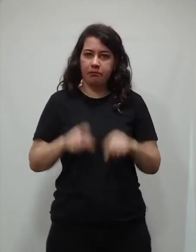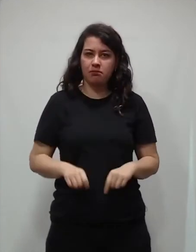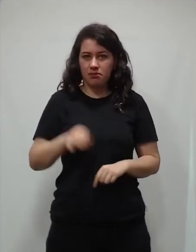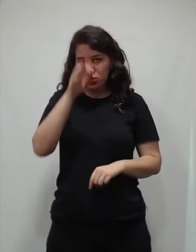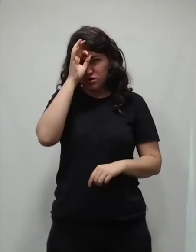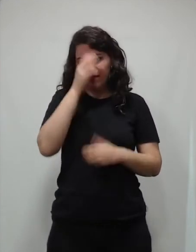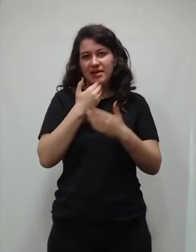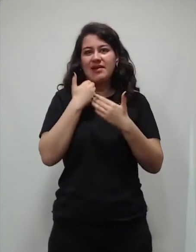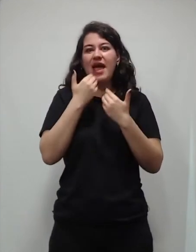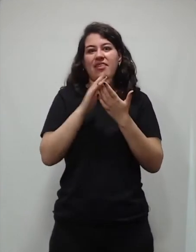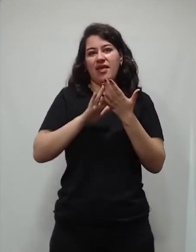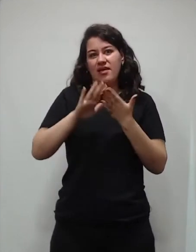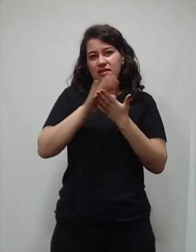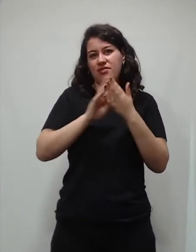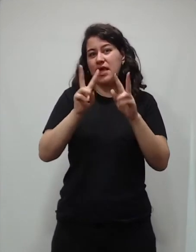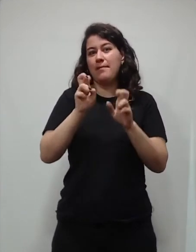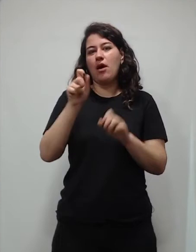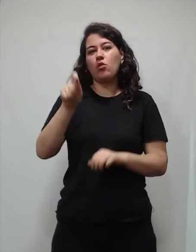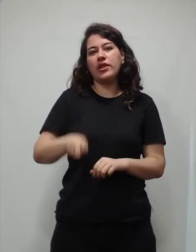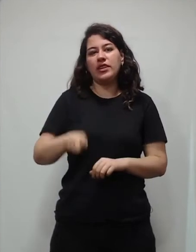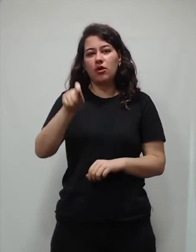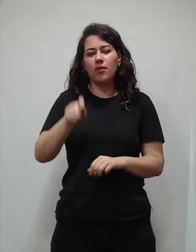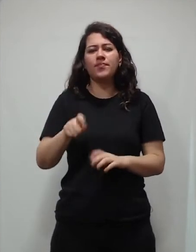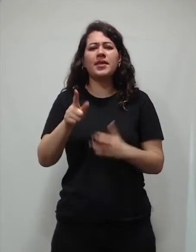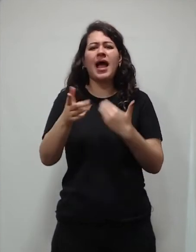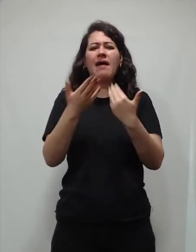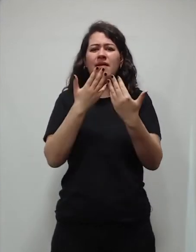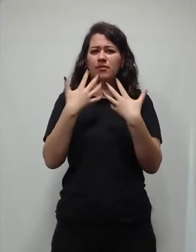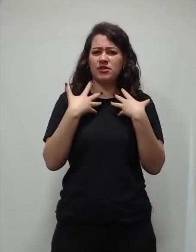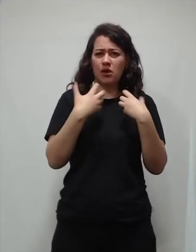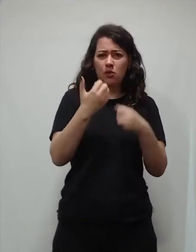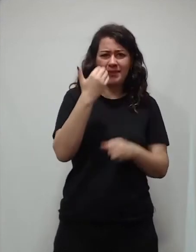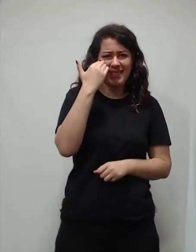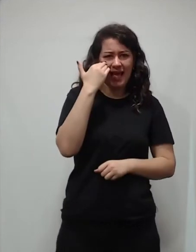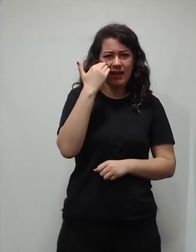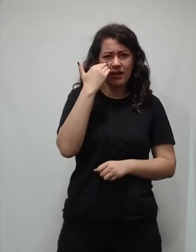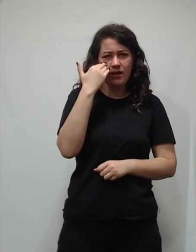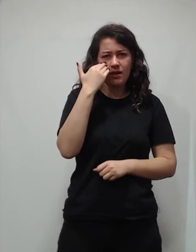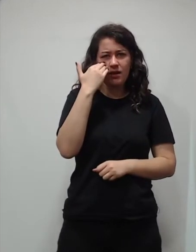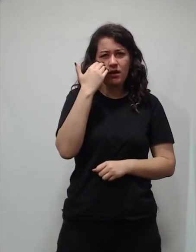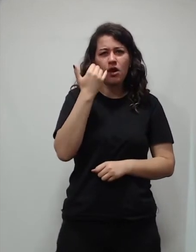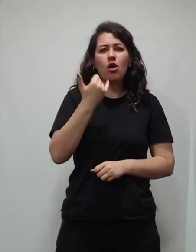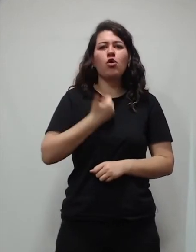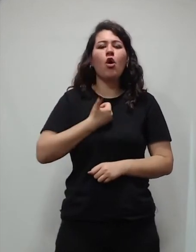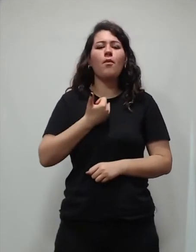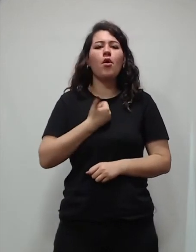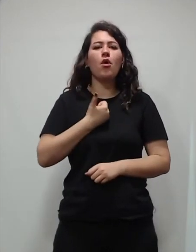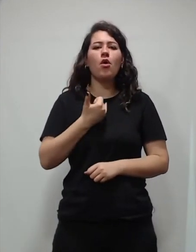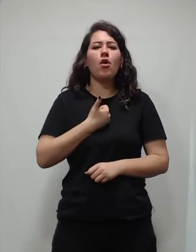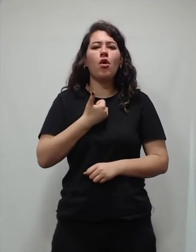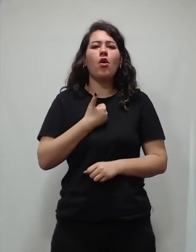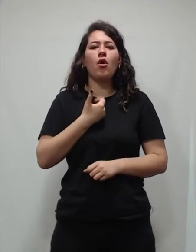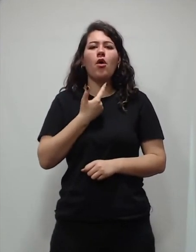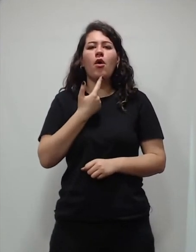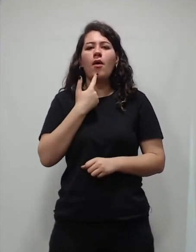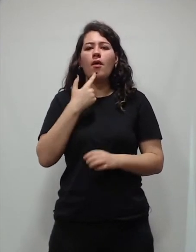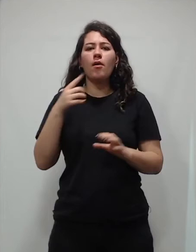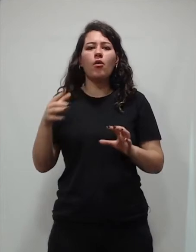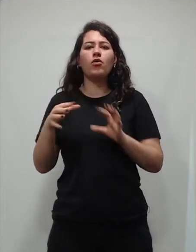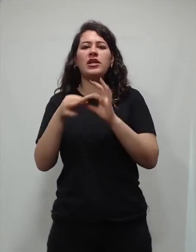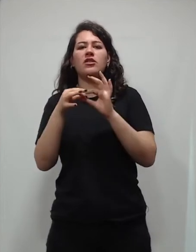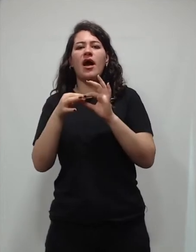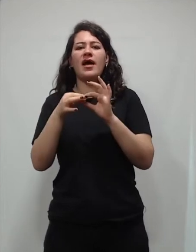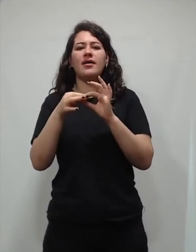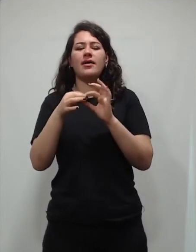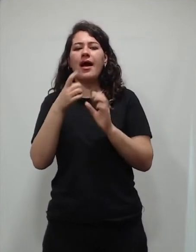tema, surge así, entre cuando hablamos de salud mental, cómo ubicar discapacidad